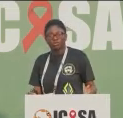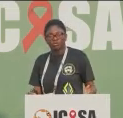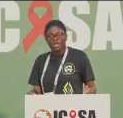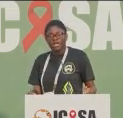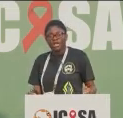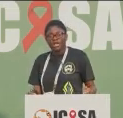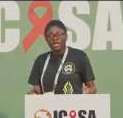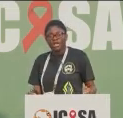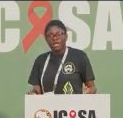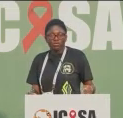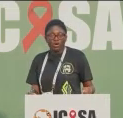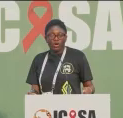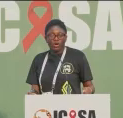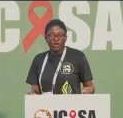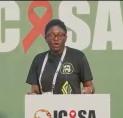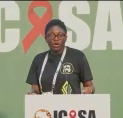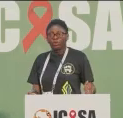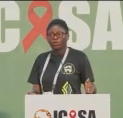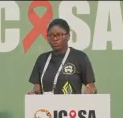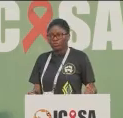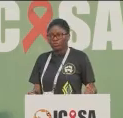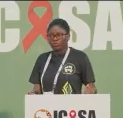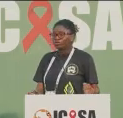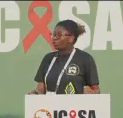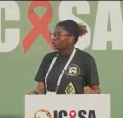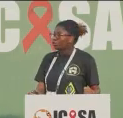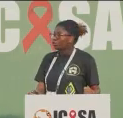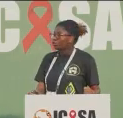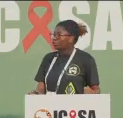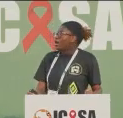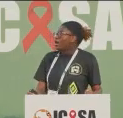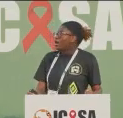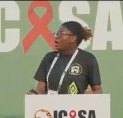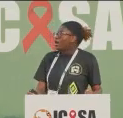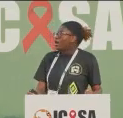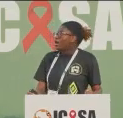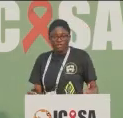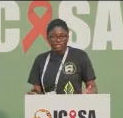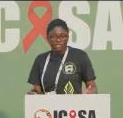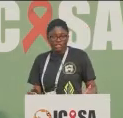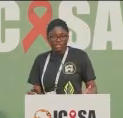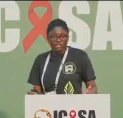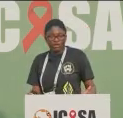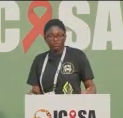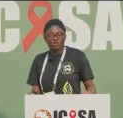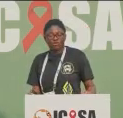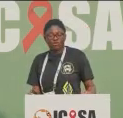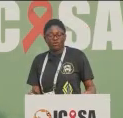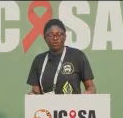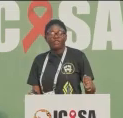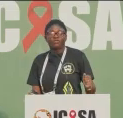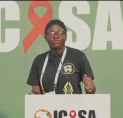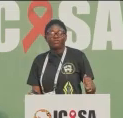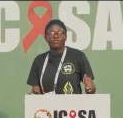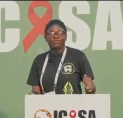tabou. Et ce tabou amène beaucoup d'entre nous à ne pas vouloir chercher les informations ou à